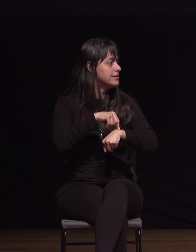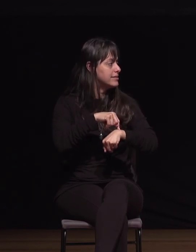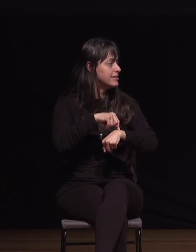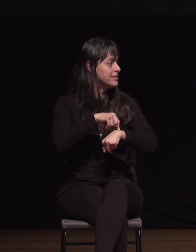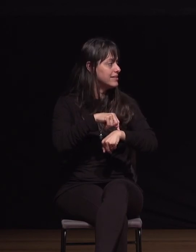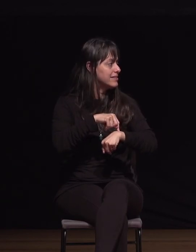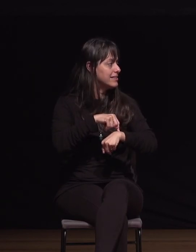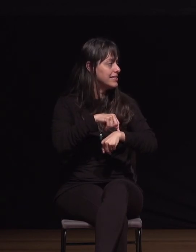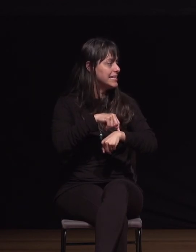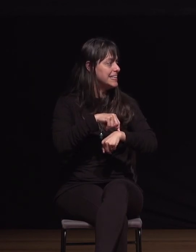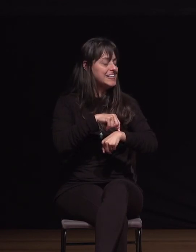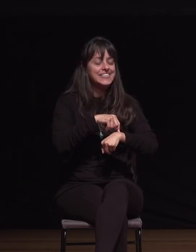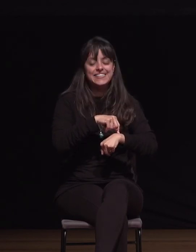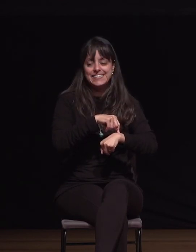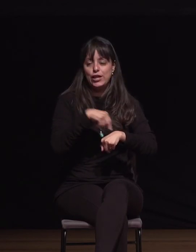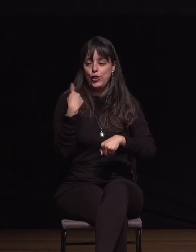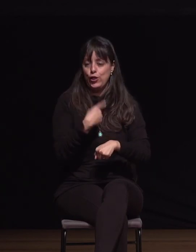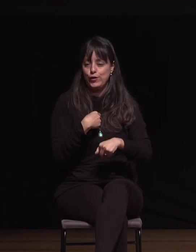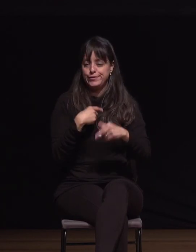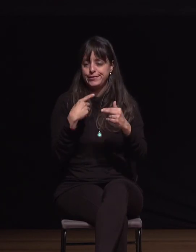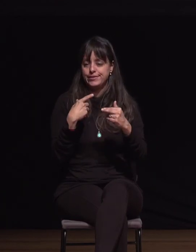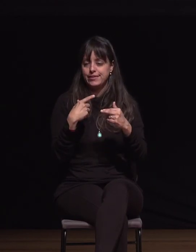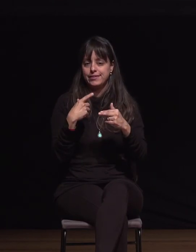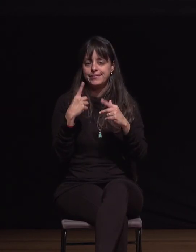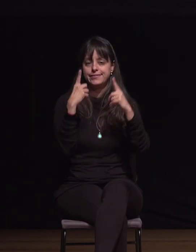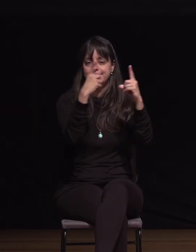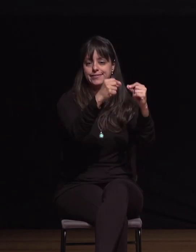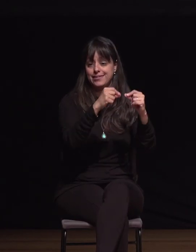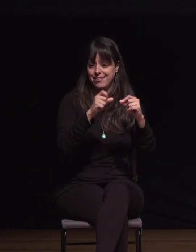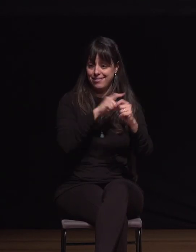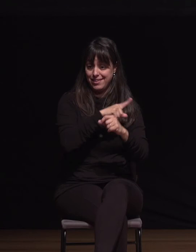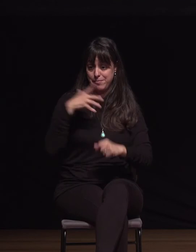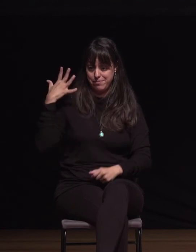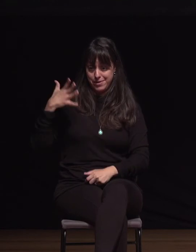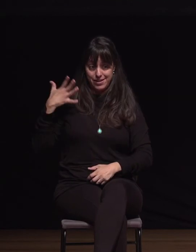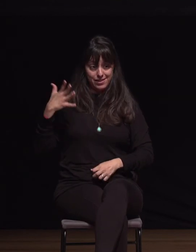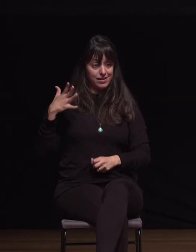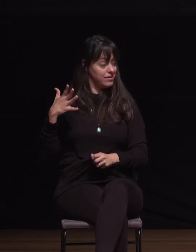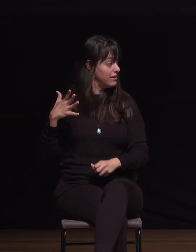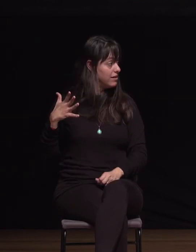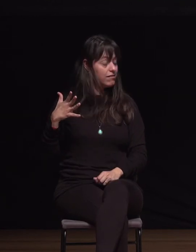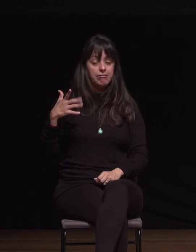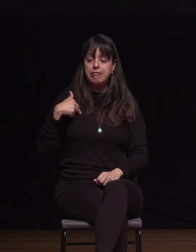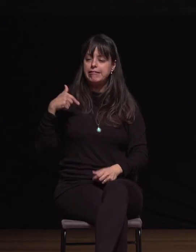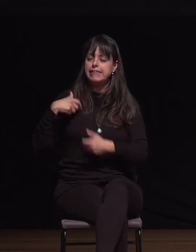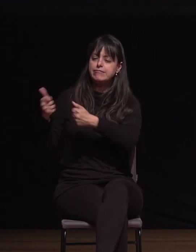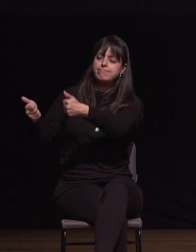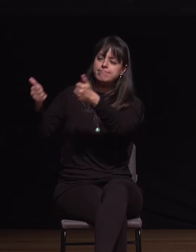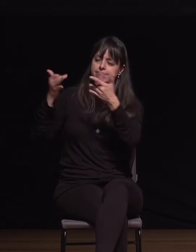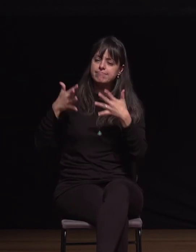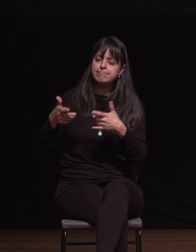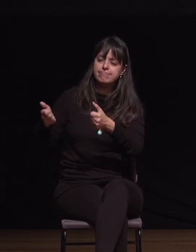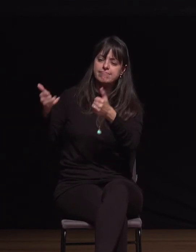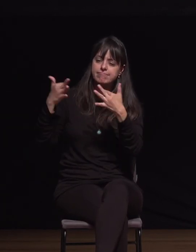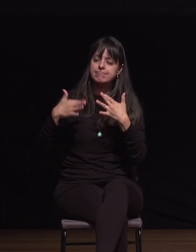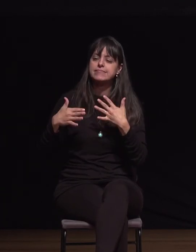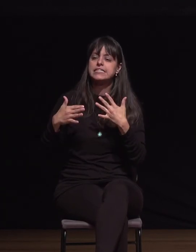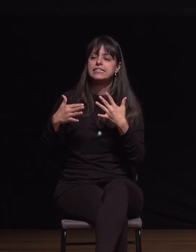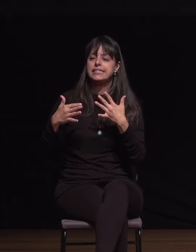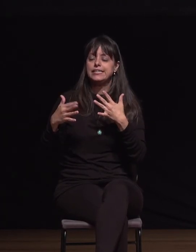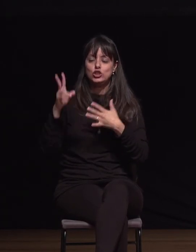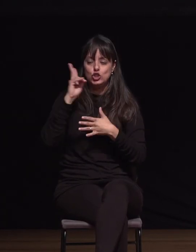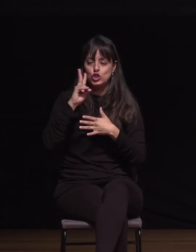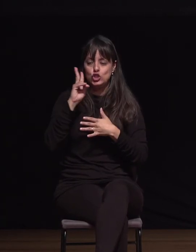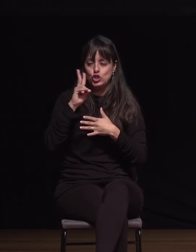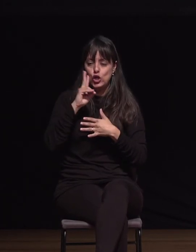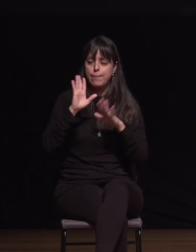que não dá para sair de uma conferência como essa, né? Depois de ouvir tudo que a gente ouviu, esse relato, ouvir essa